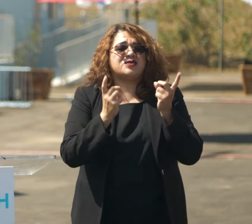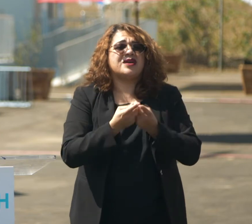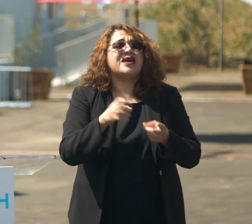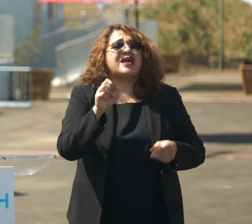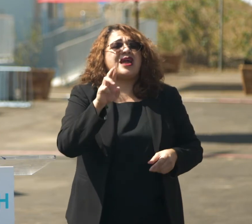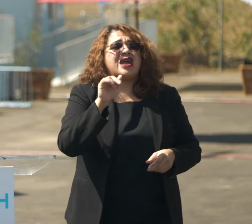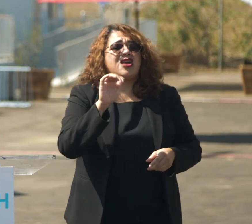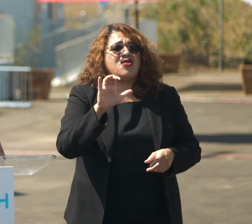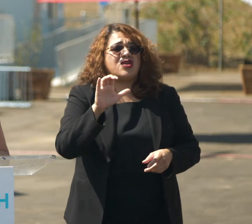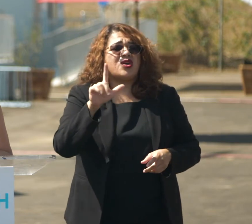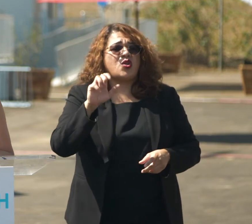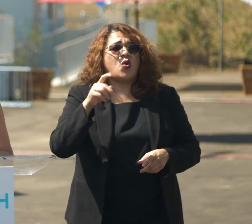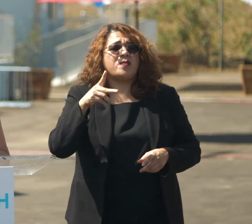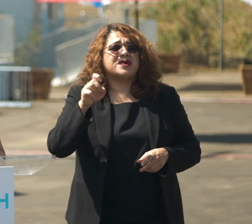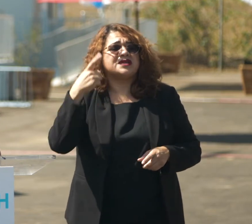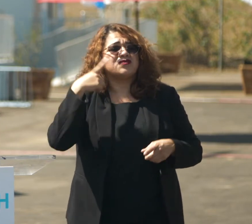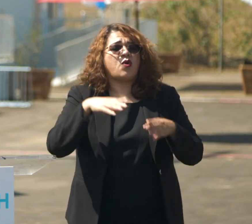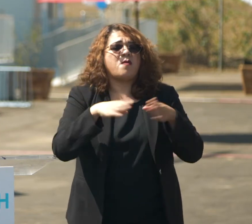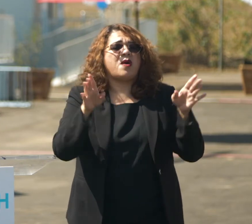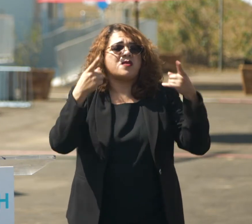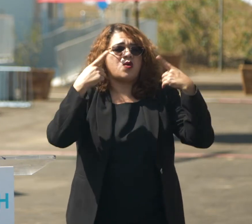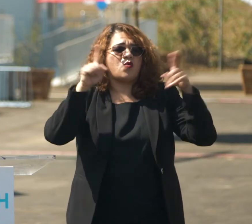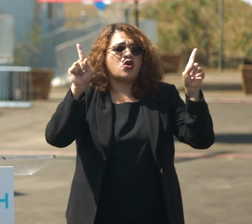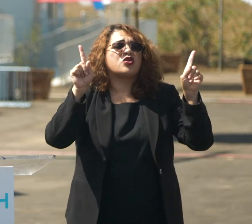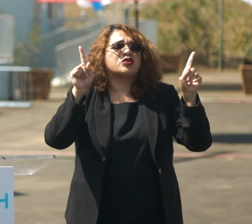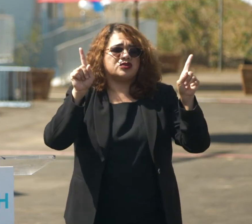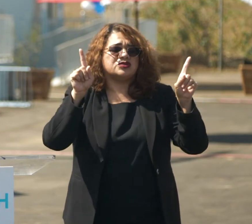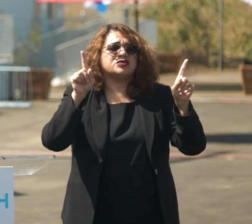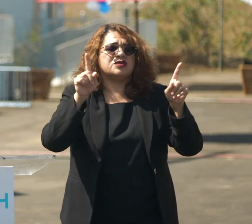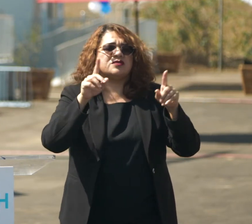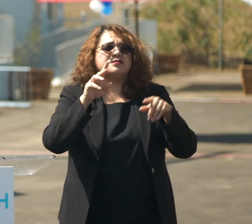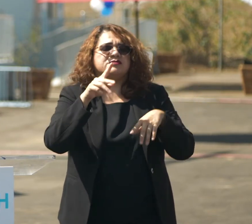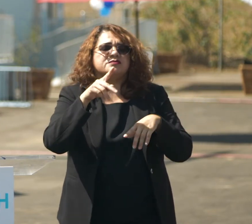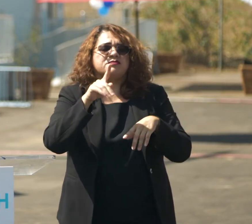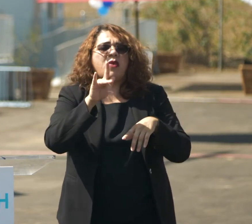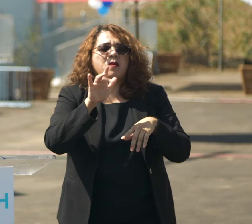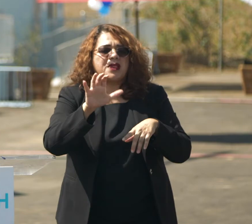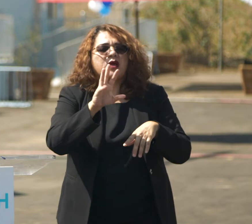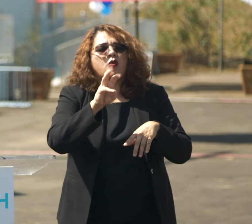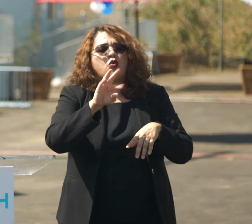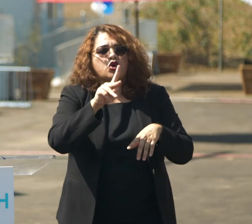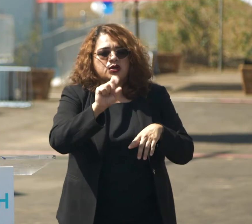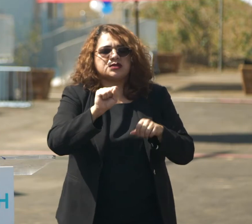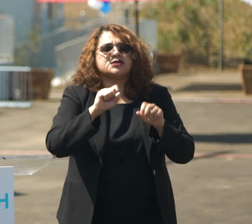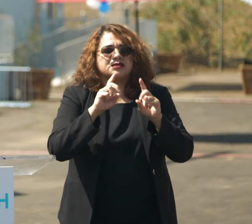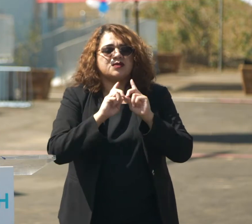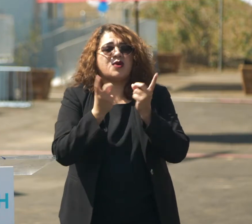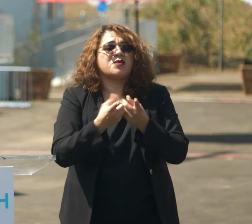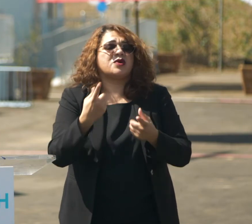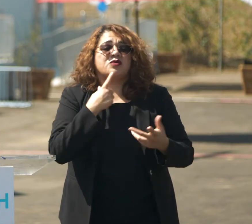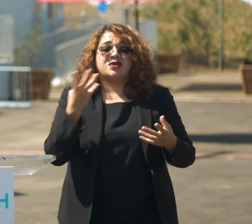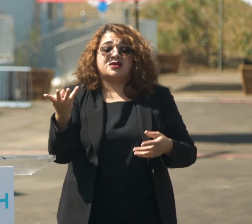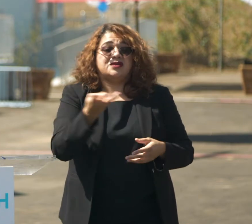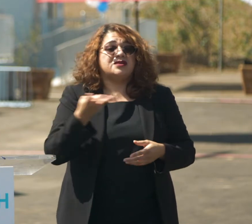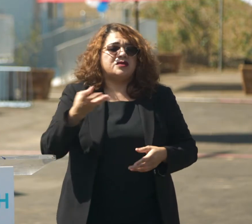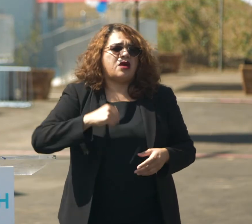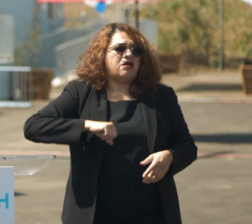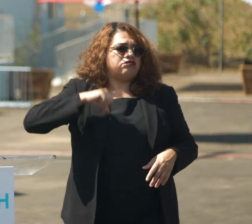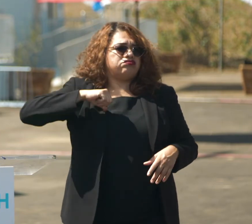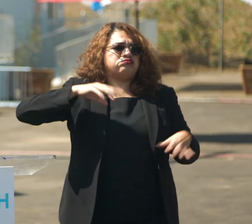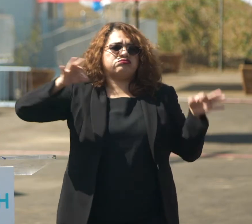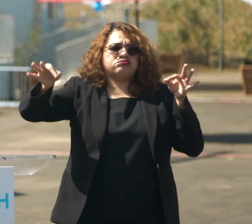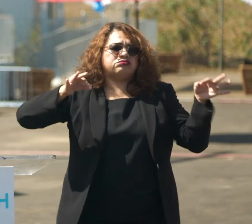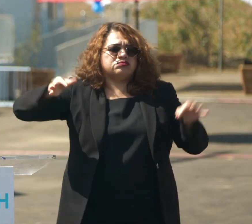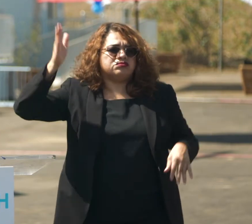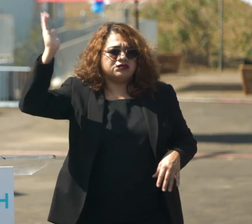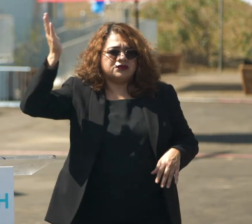Departamento de Obras Públicas para la ciudad de Long Beach. Todos presentes están increíblemente orgullosos de estar aquí para marcar